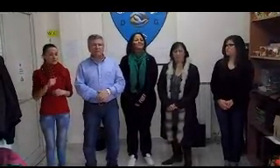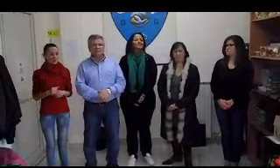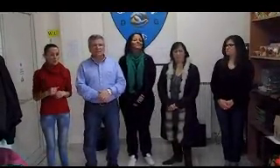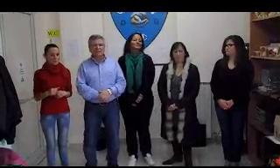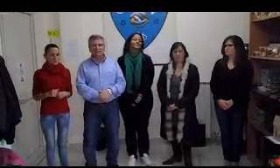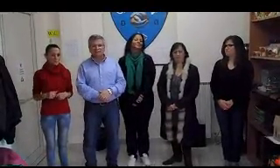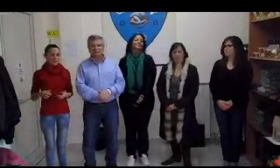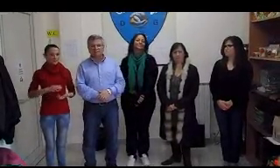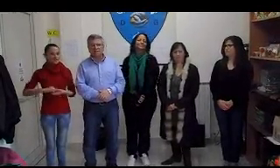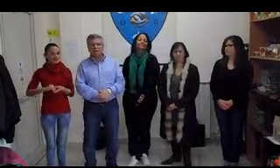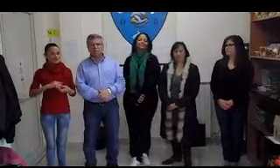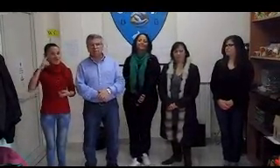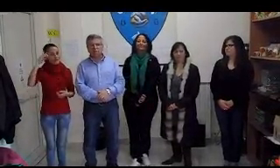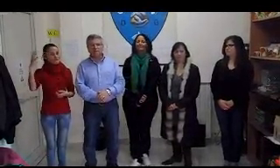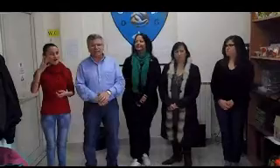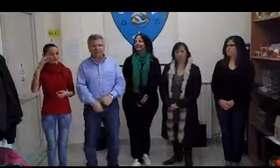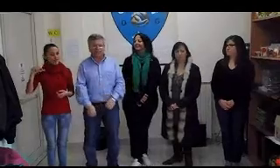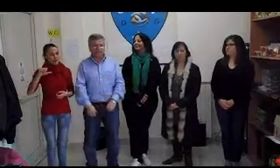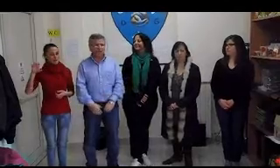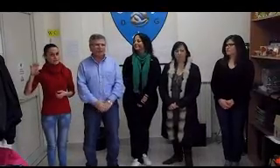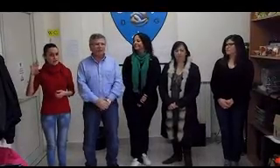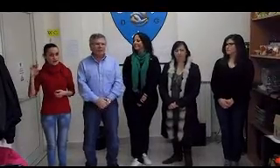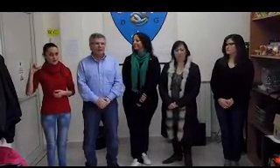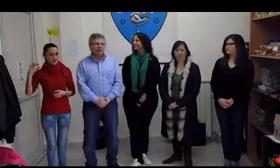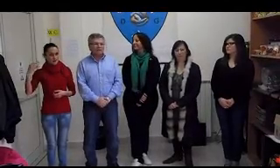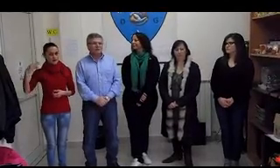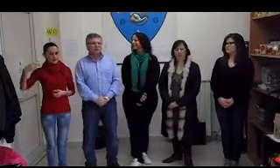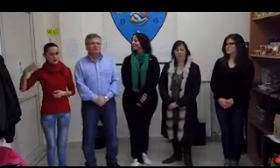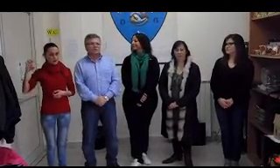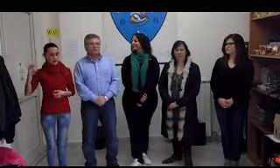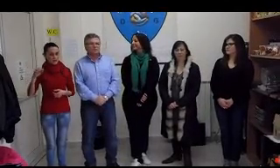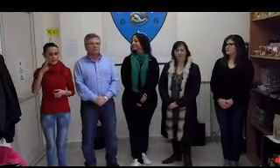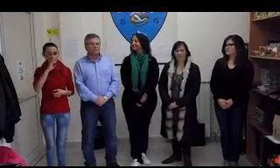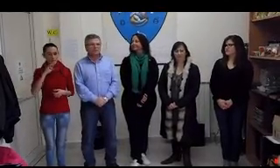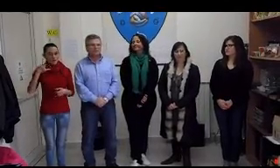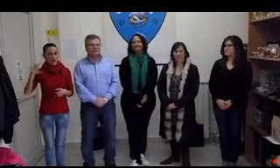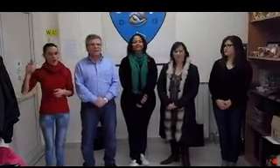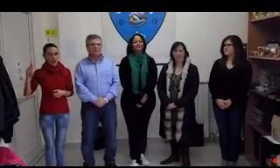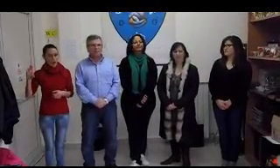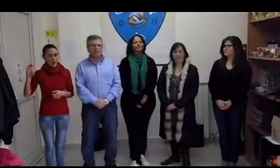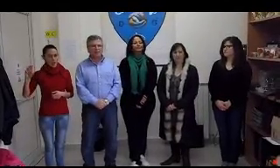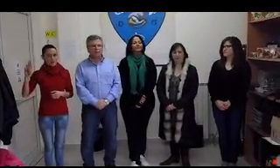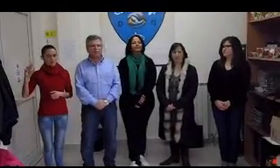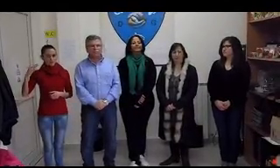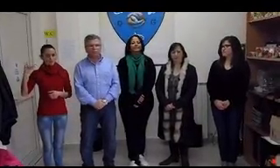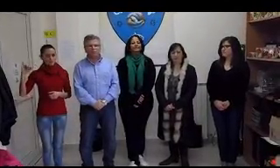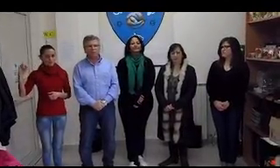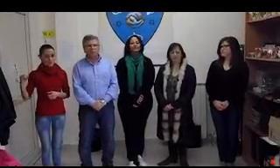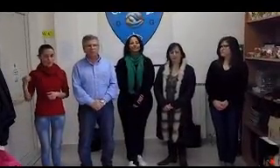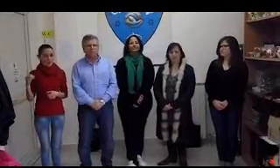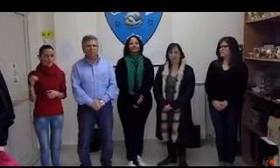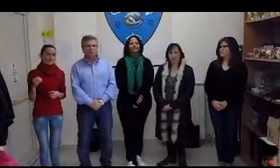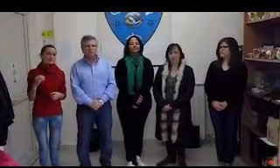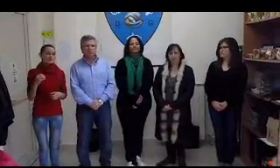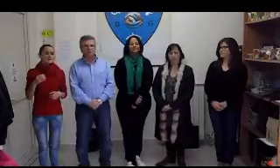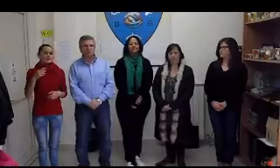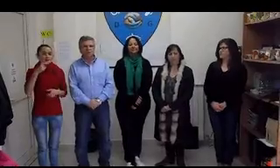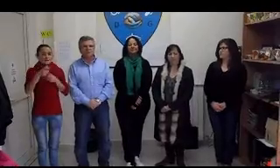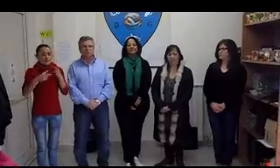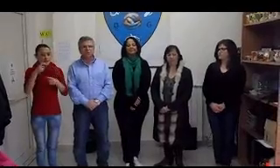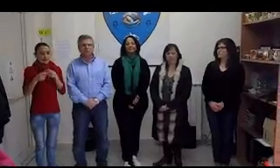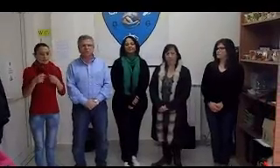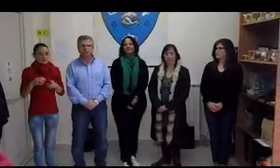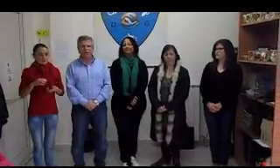l'Associazione Favole Seniche di San Leucio Caserta, l'Associazione Sportiva Disabili Gruppo Sportivo